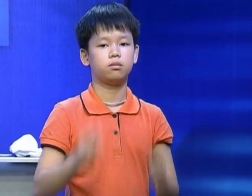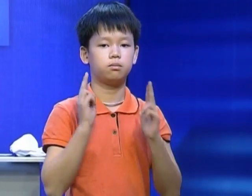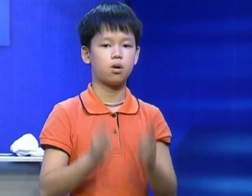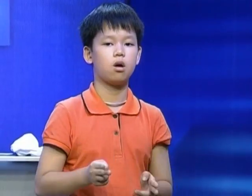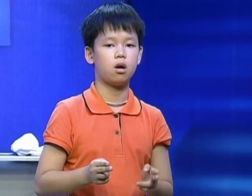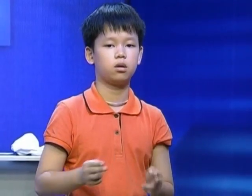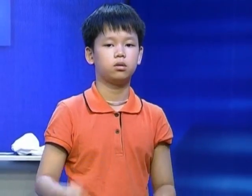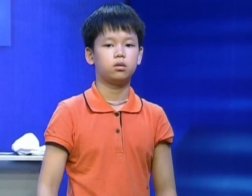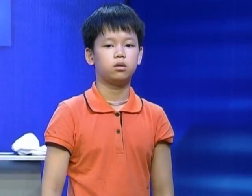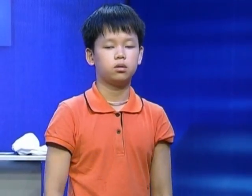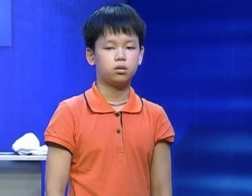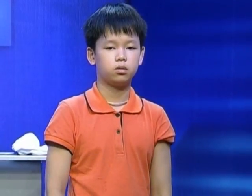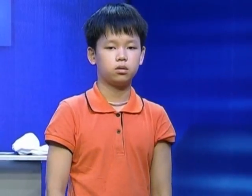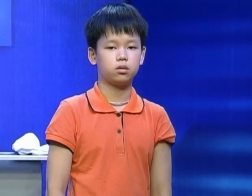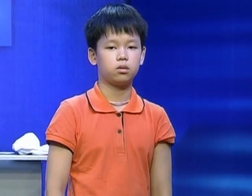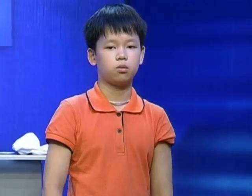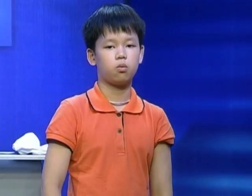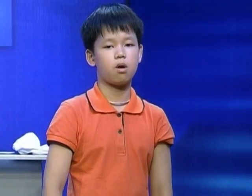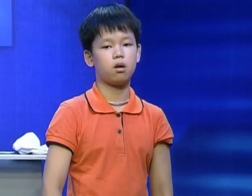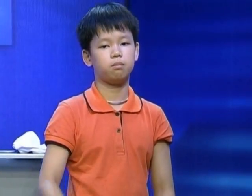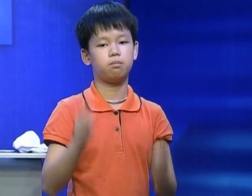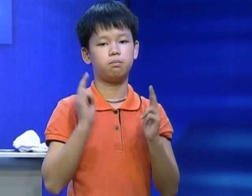Chúng ta cùng ôn lại ký hiệu quần bò với bạn nhé.